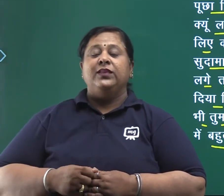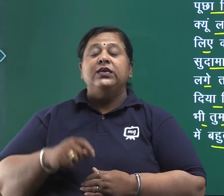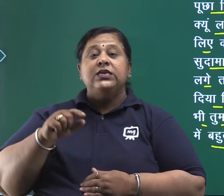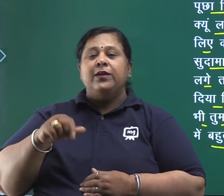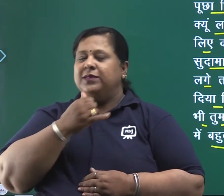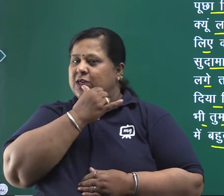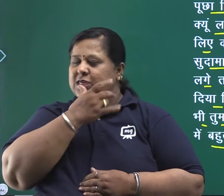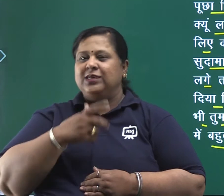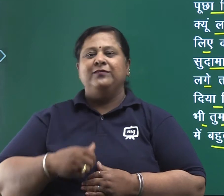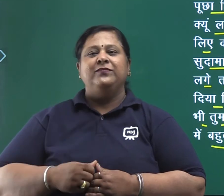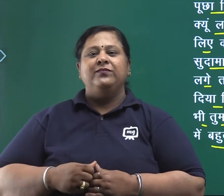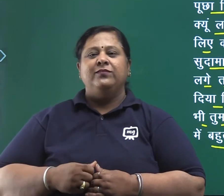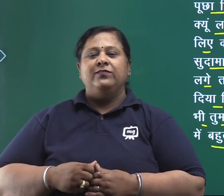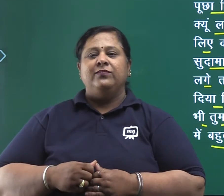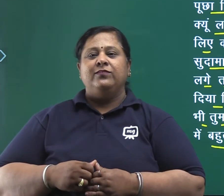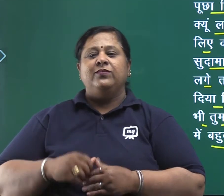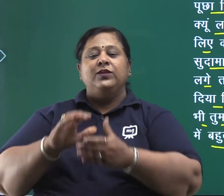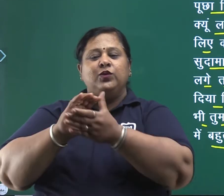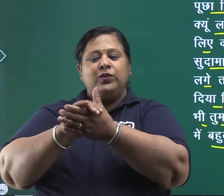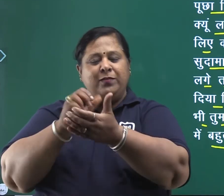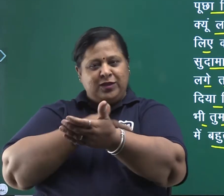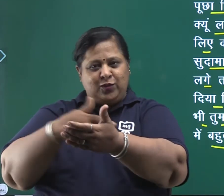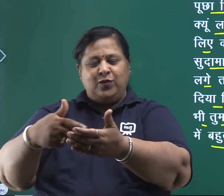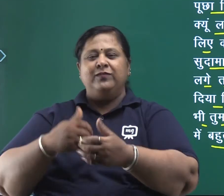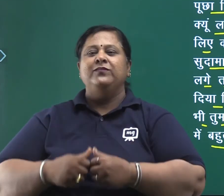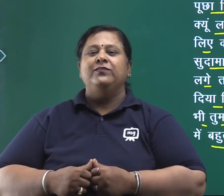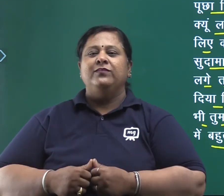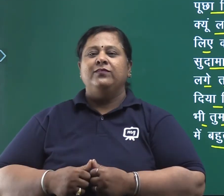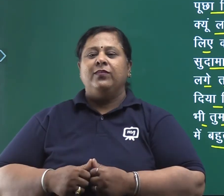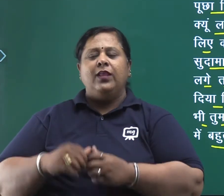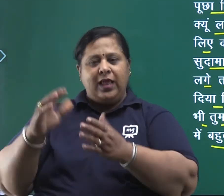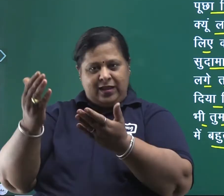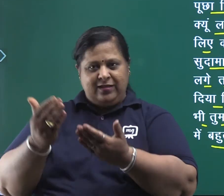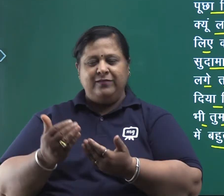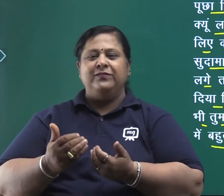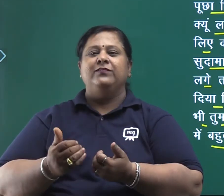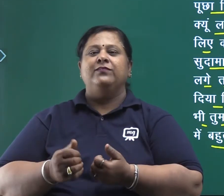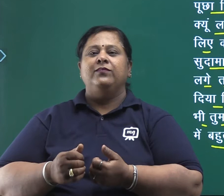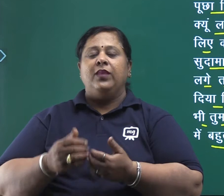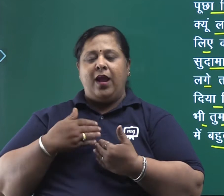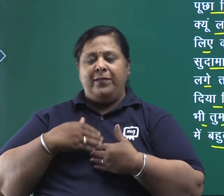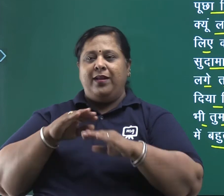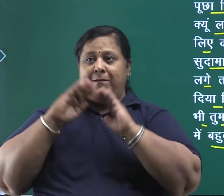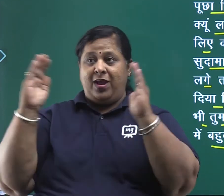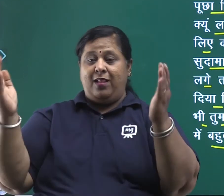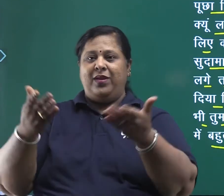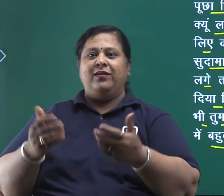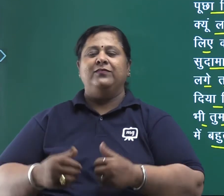जब श्री कृष्ण सुदामा जी को लेकर अपने महल